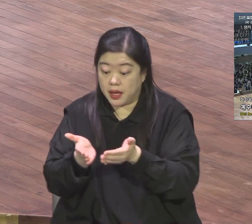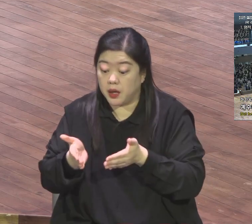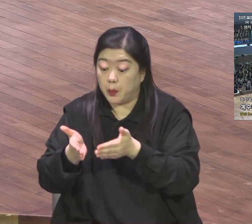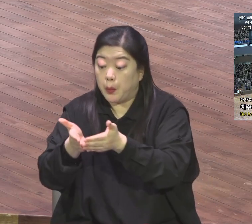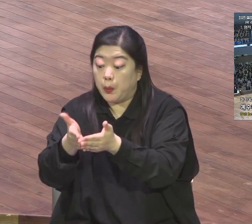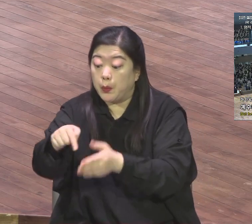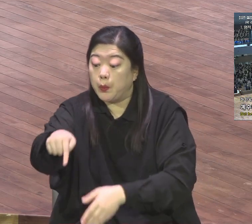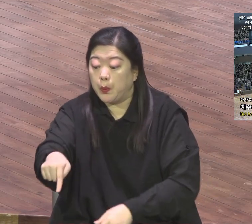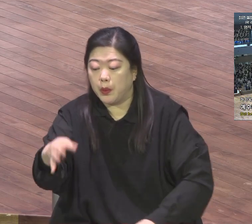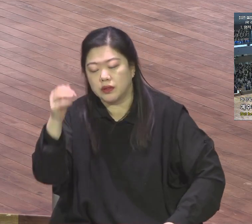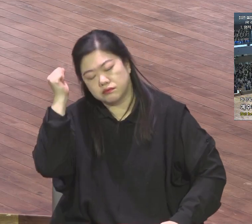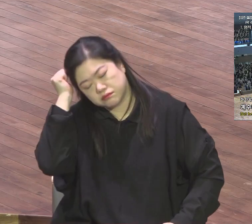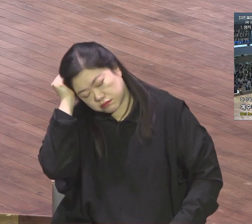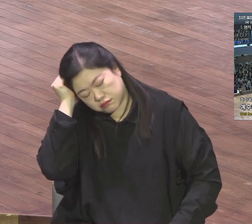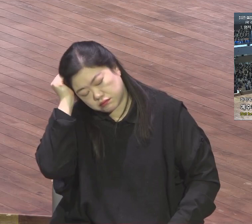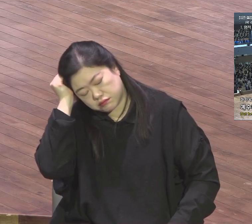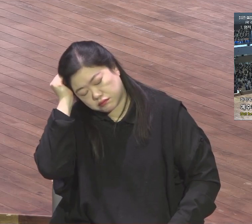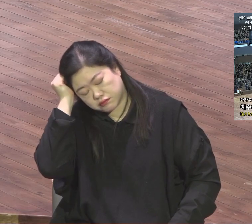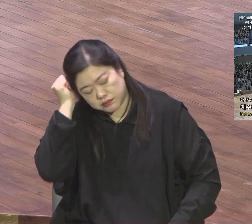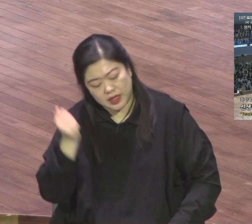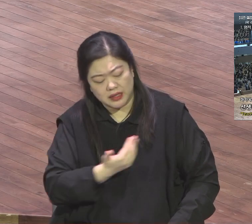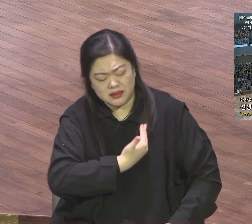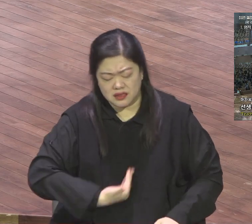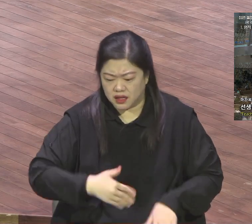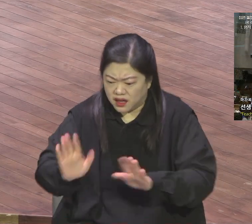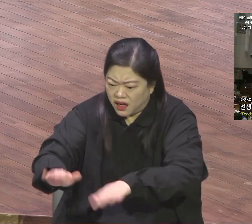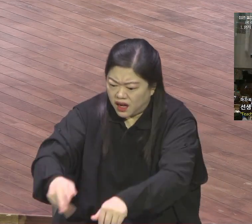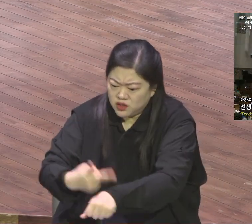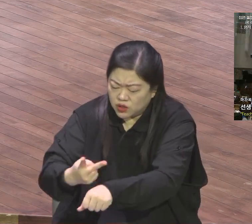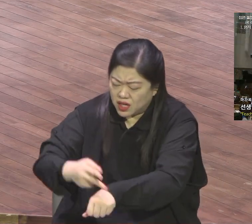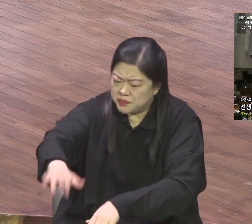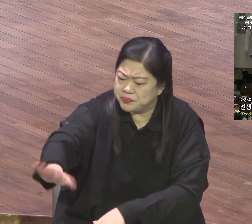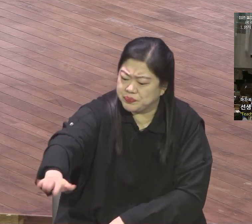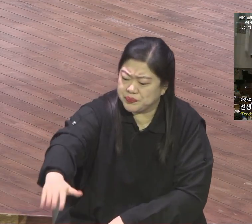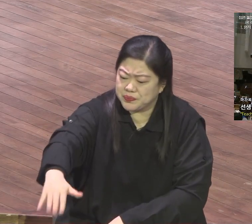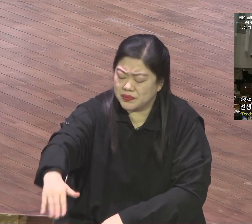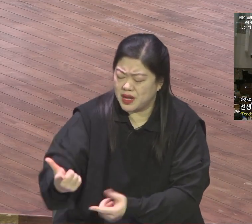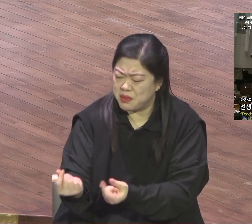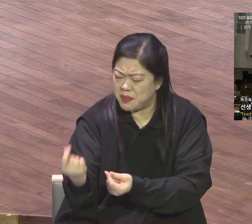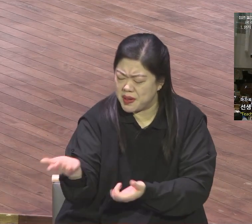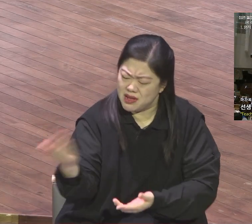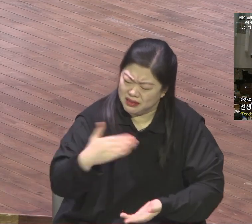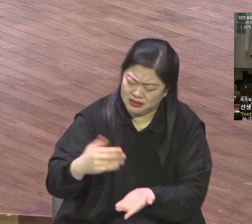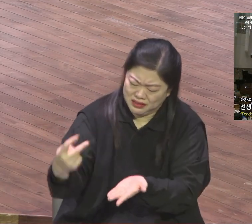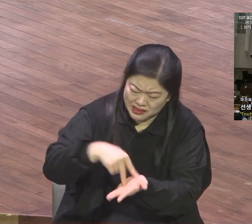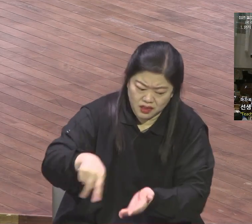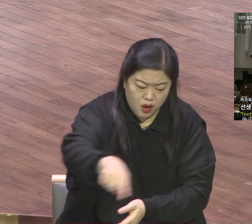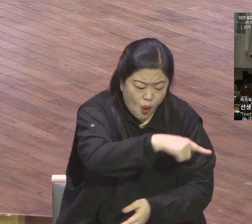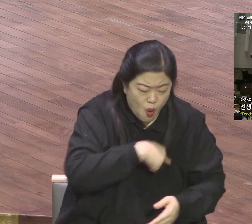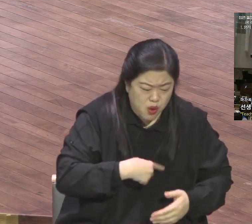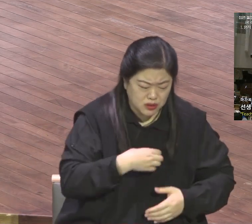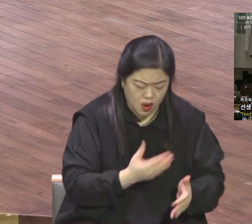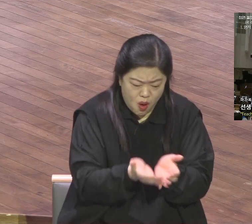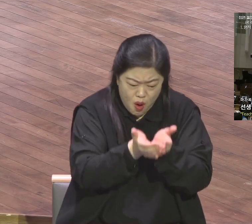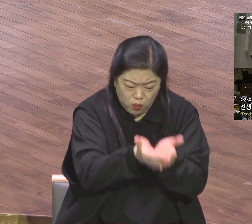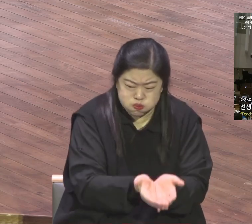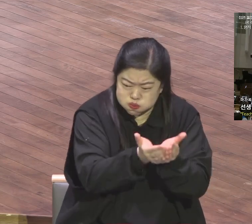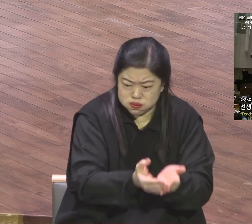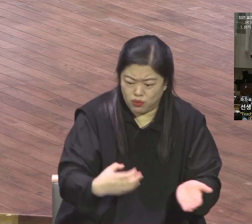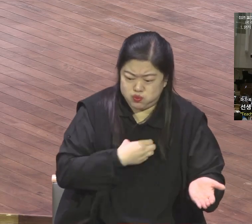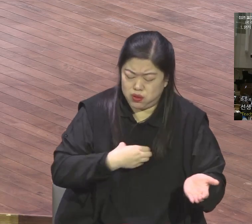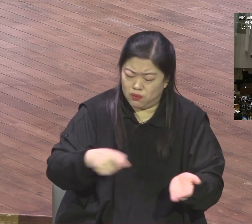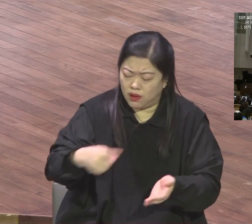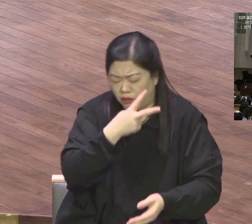베고 주무시더니 제자들을 깨우며 이르되 선생님이여 우리가 죽게 된 것을 돌아보지 아니하시나이까 하니.